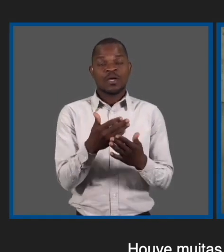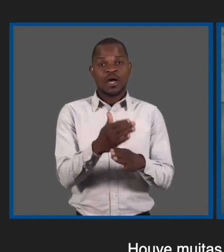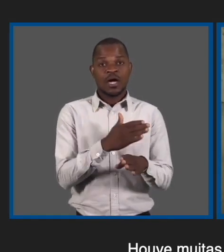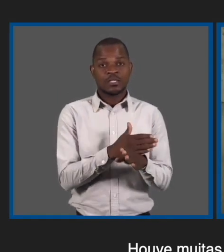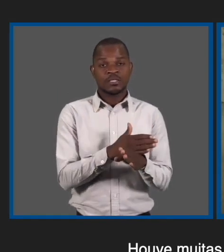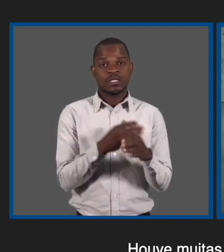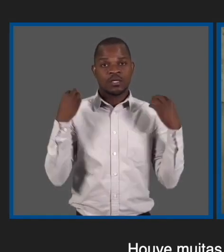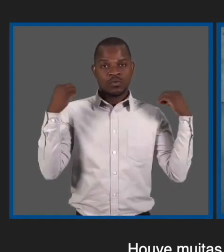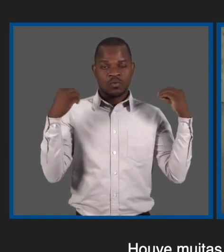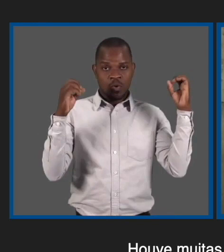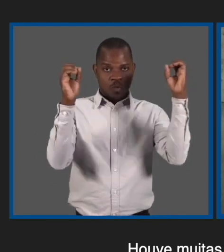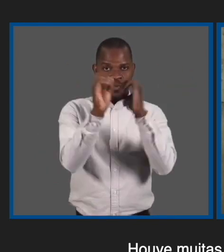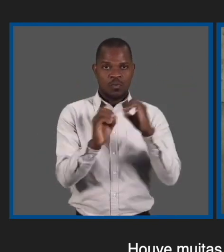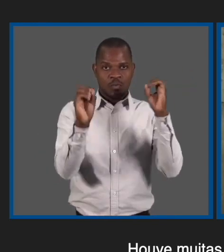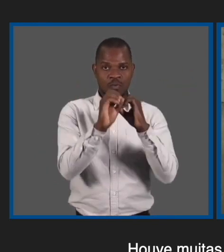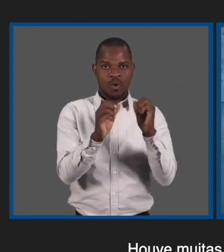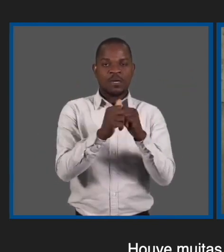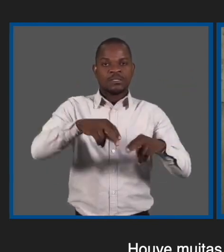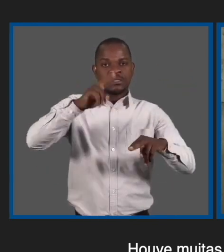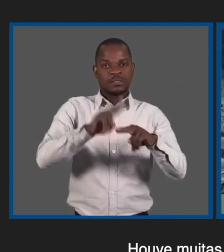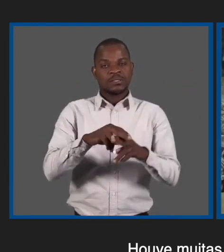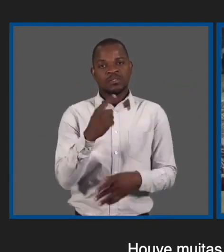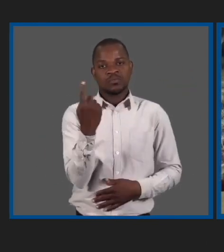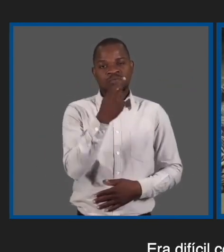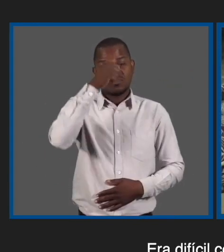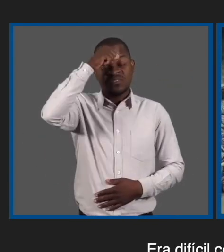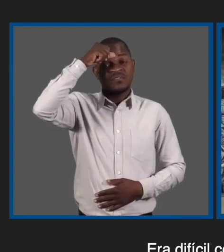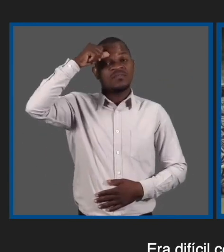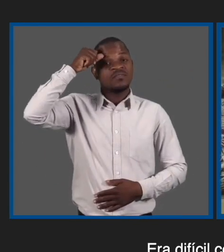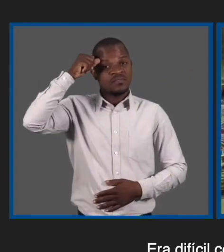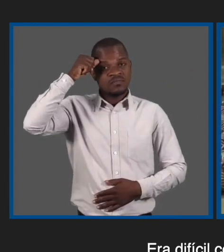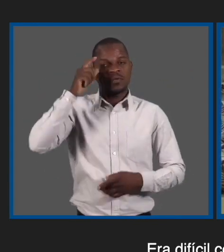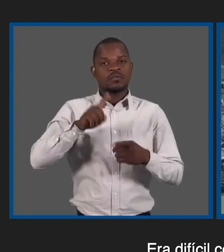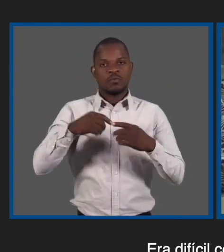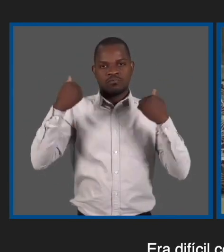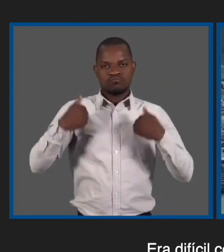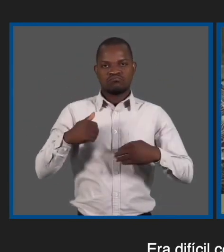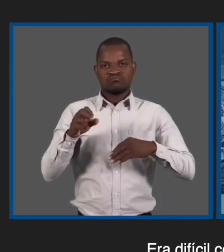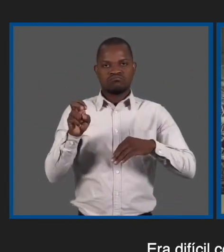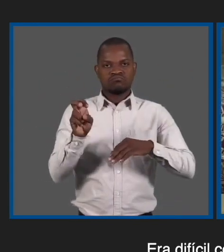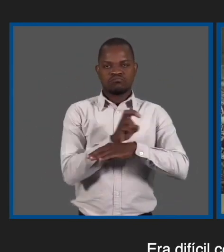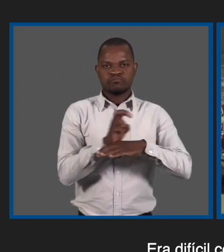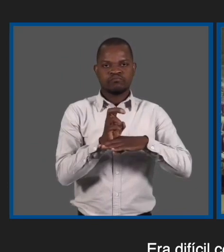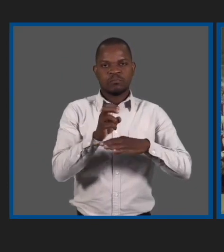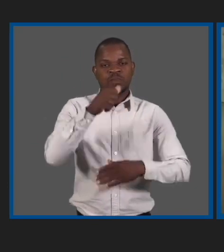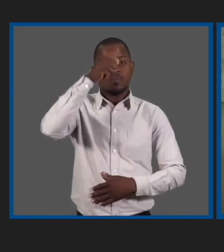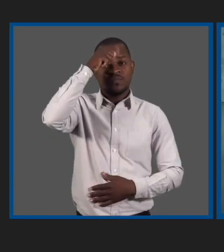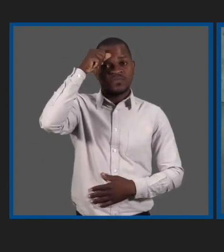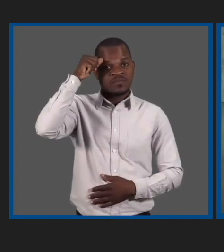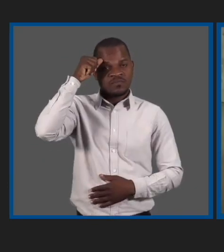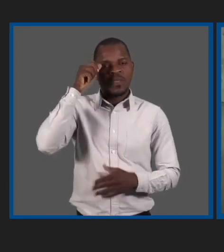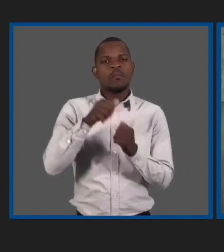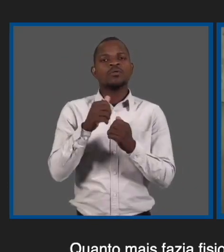começar a fazer fisioterapia não sentava, era difícil controlar o seu próprio corpo, mas